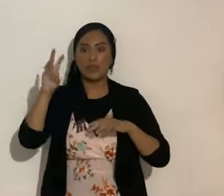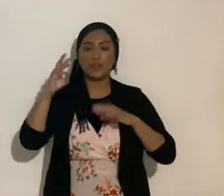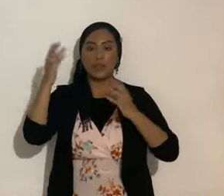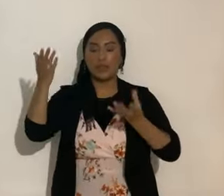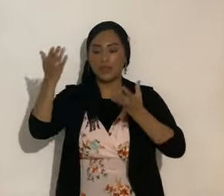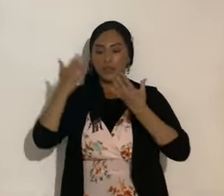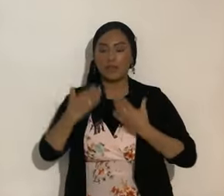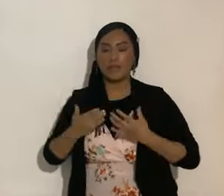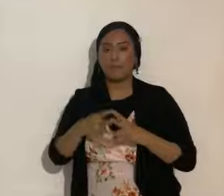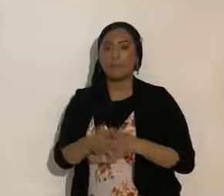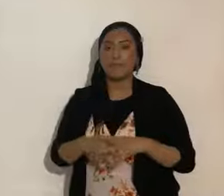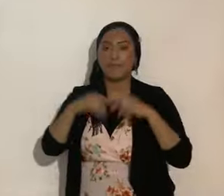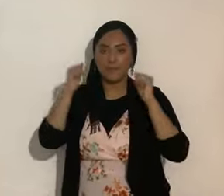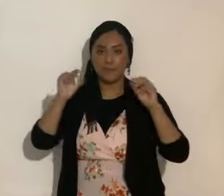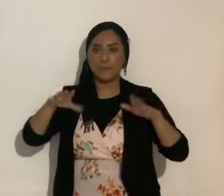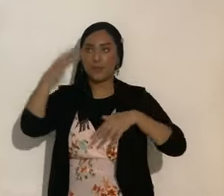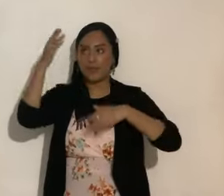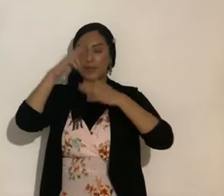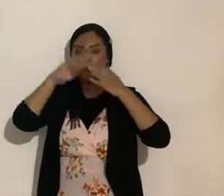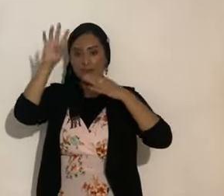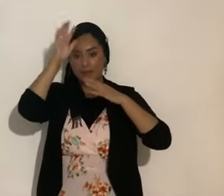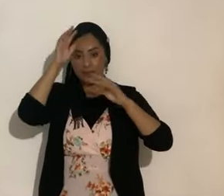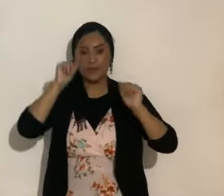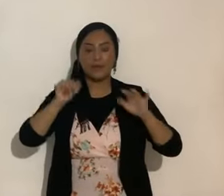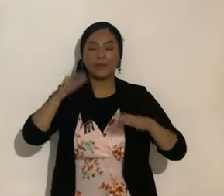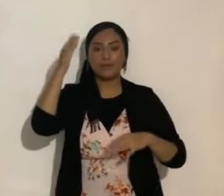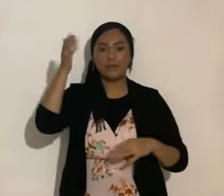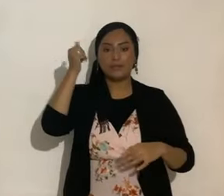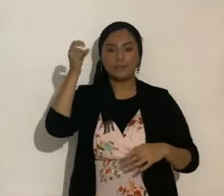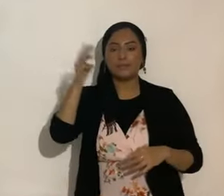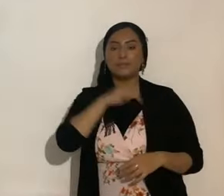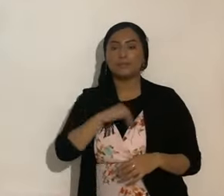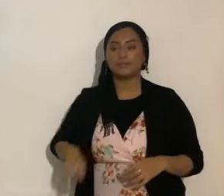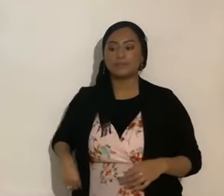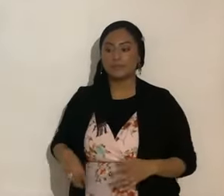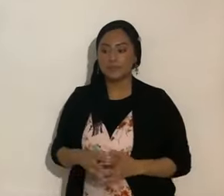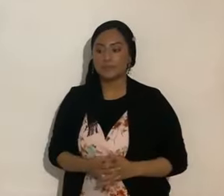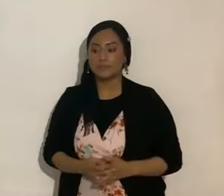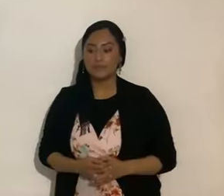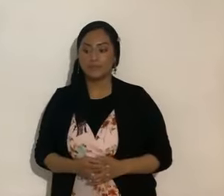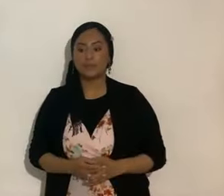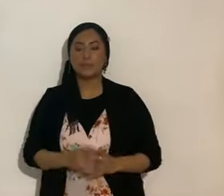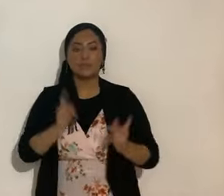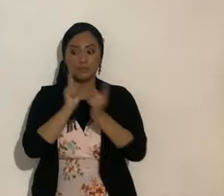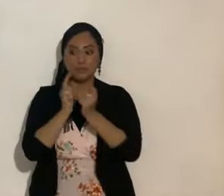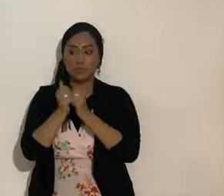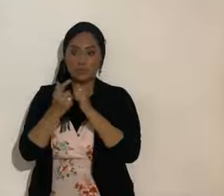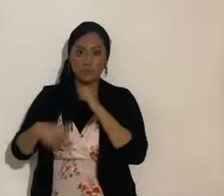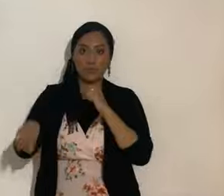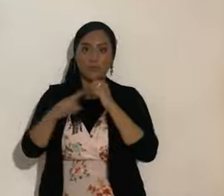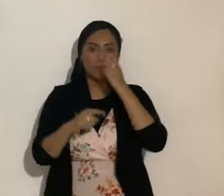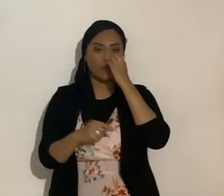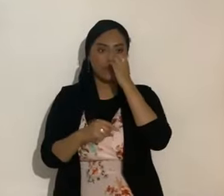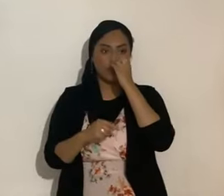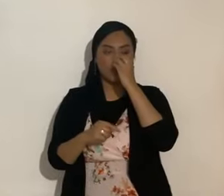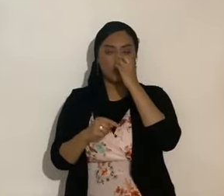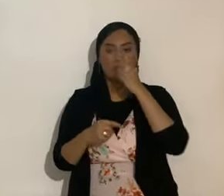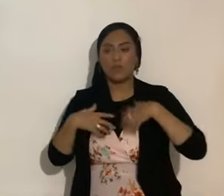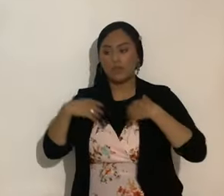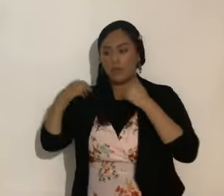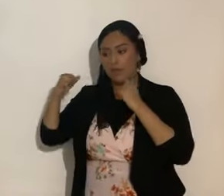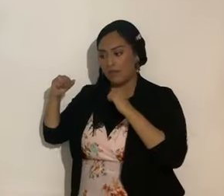Él provee, bendito es el Abacados, Él provee, bendito es Yahshua Mashiach. Entonces, atenderlos personalmente, pero la idea es,